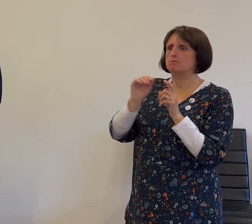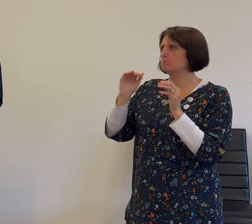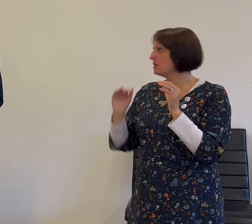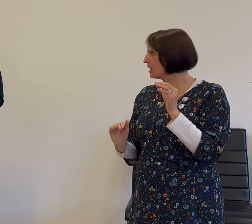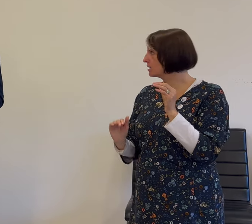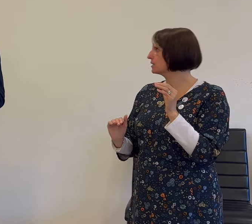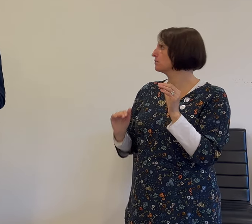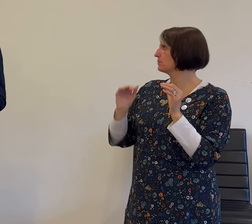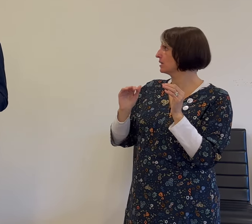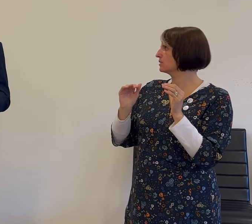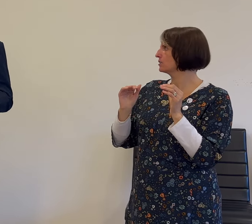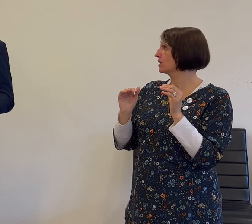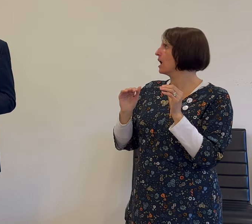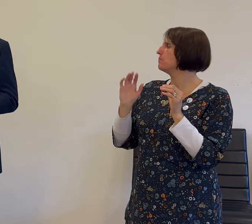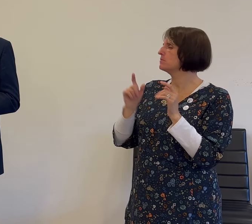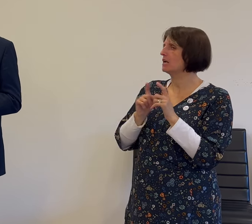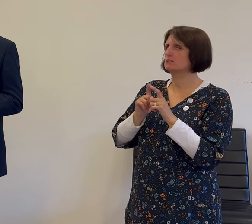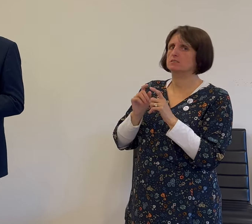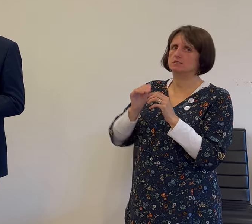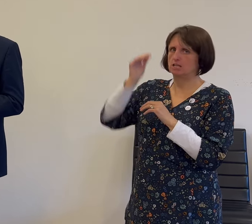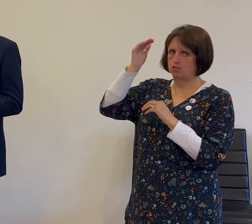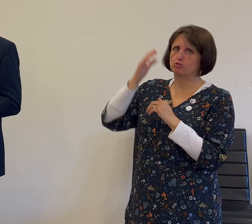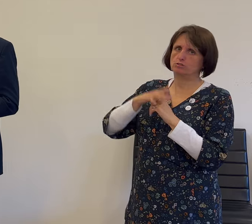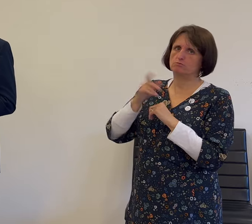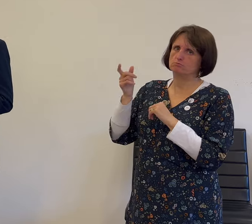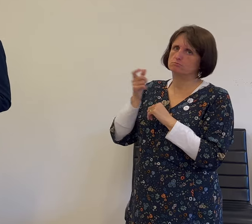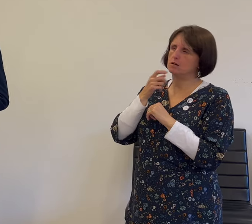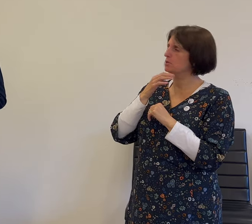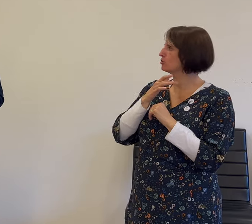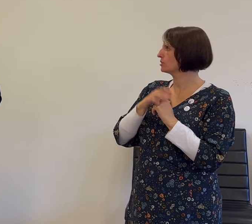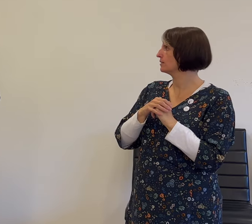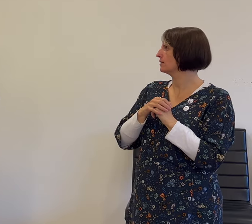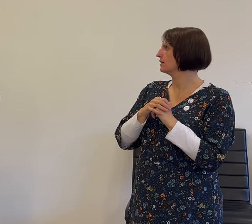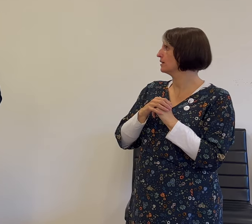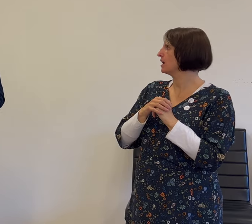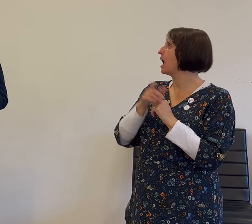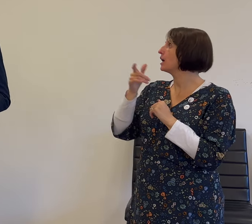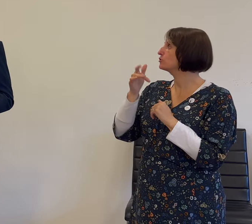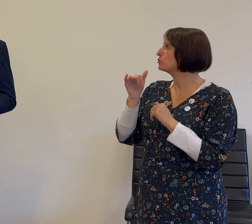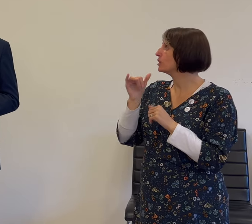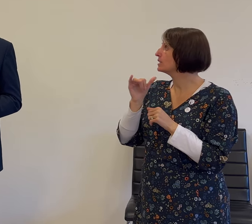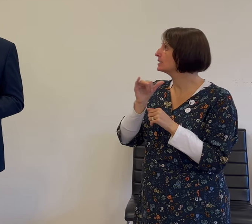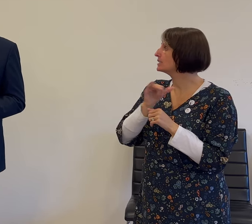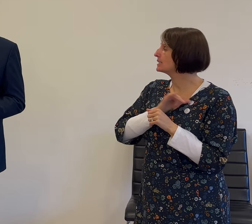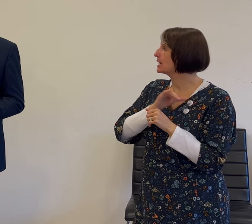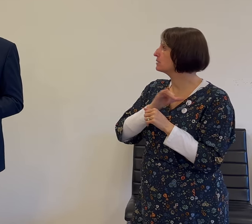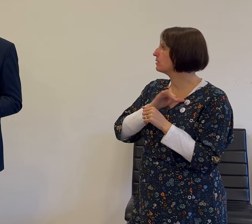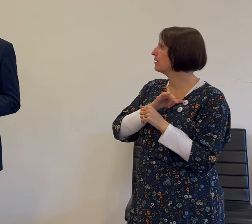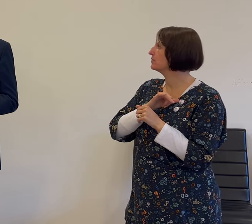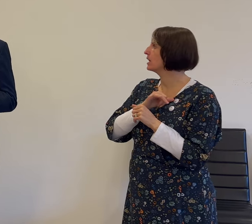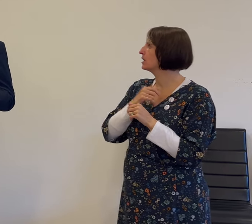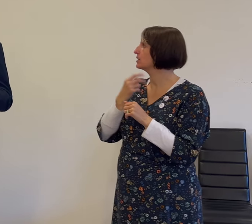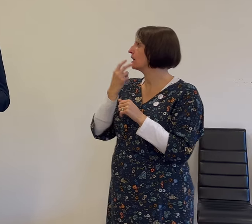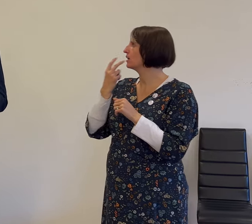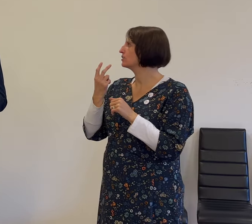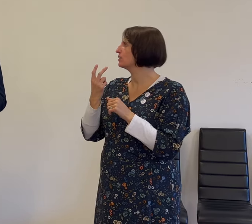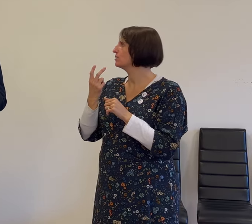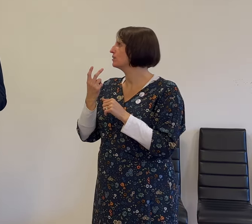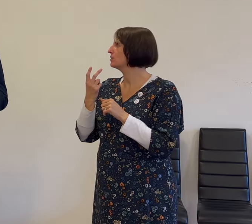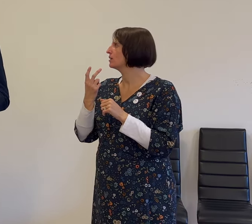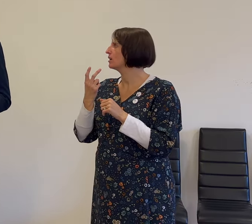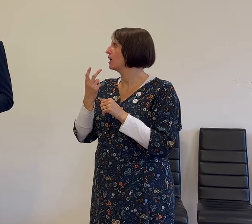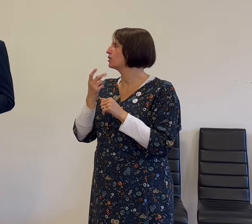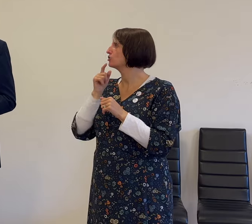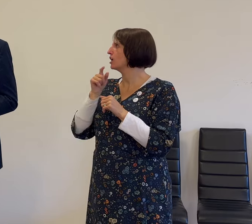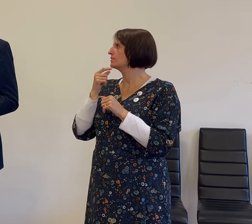mladší a bratr starší. A všimněte si, tady je to zajímavý kontrast, protože v tom příběhu se neříká jenom to,